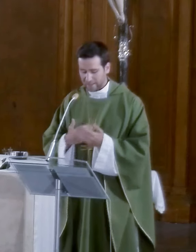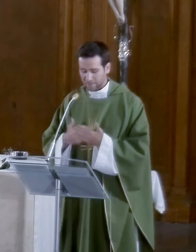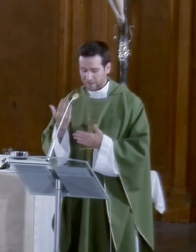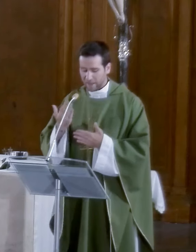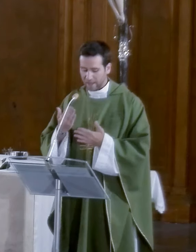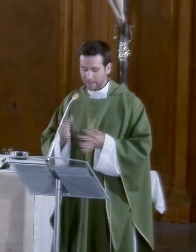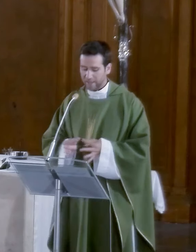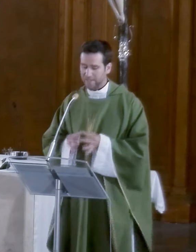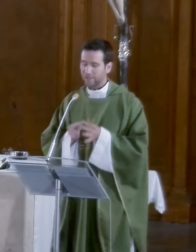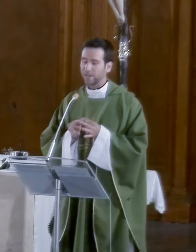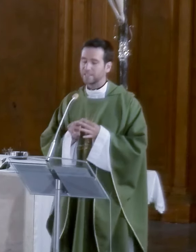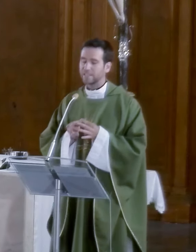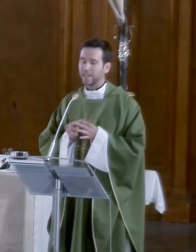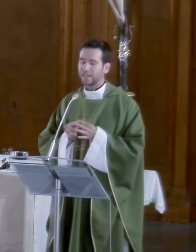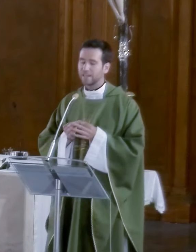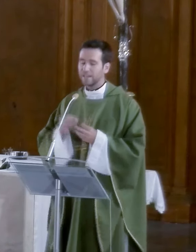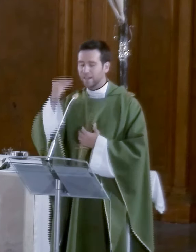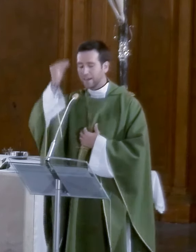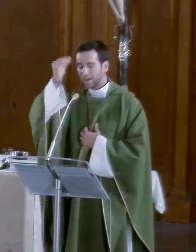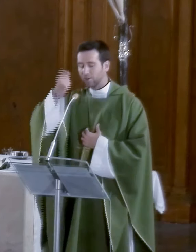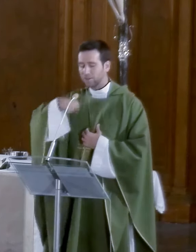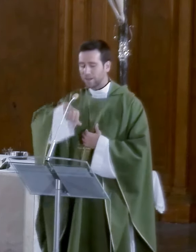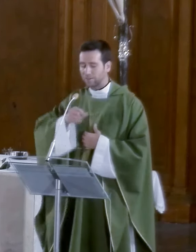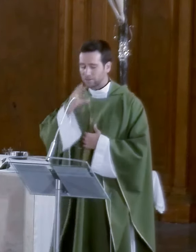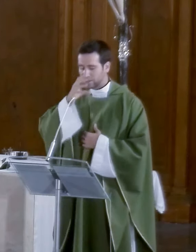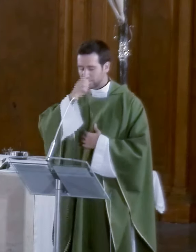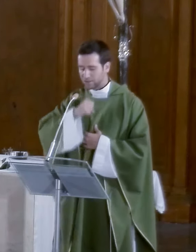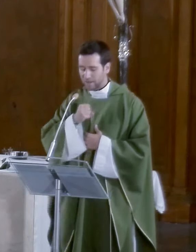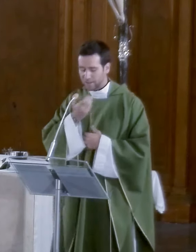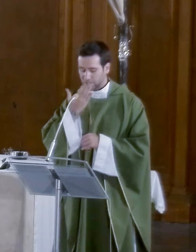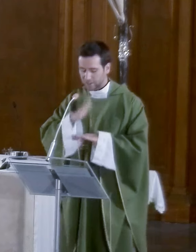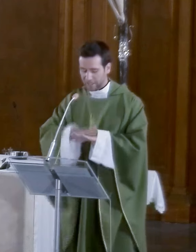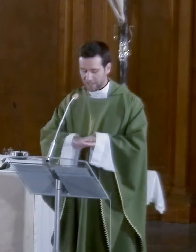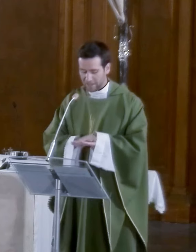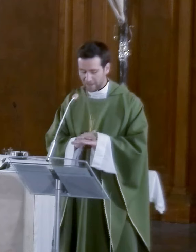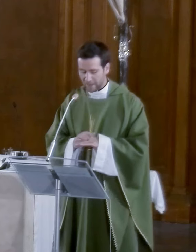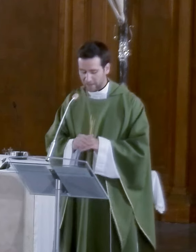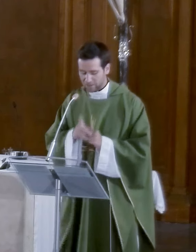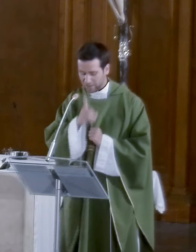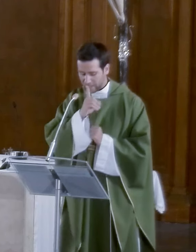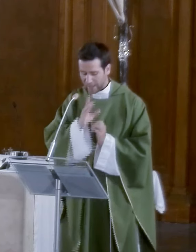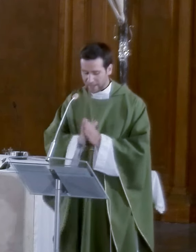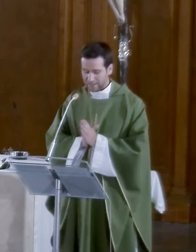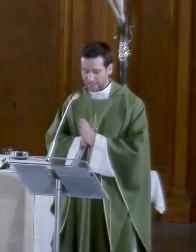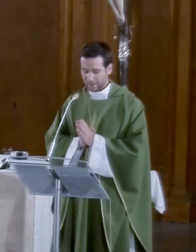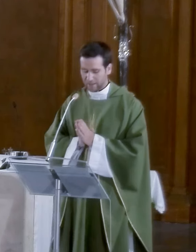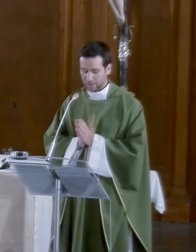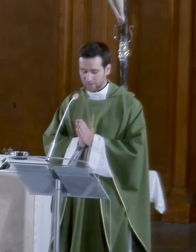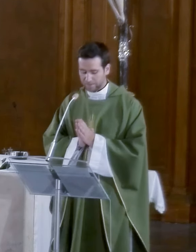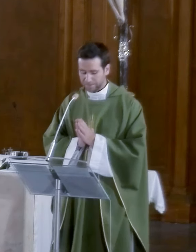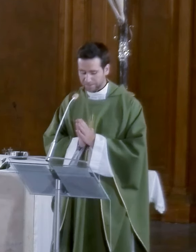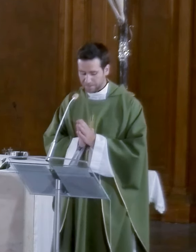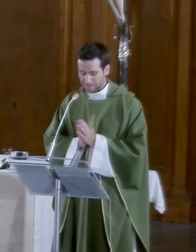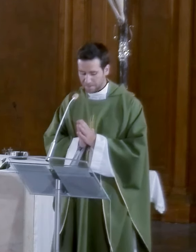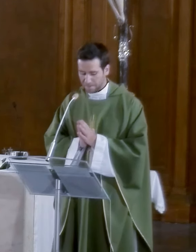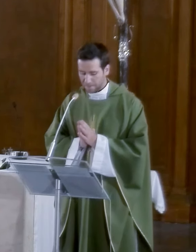Antes de empezar esta Eucaristía, reconozcamos nuestros fallos y pecados en silencio.